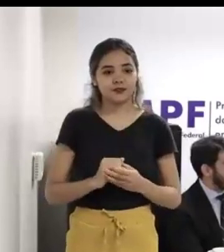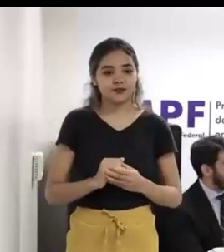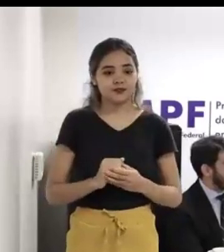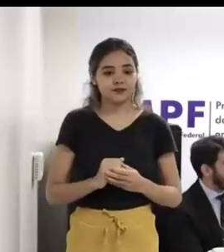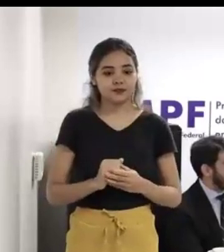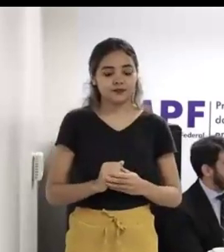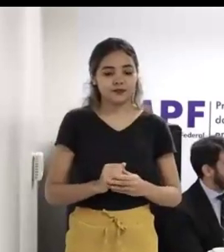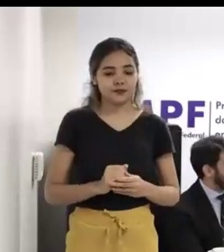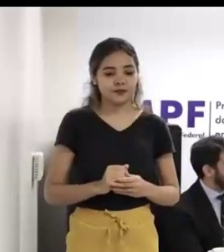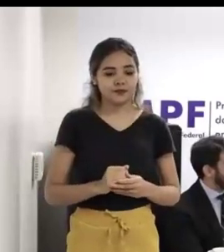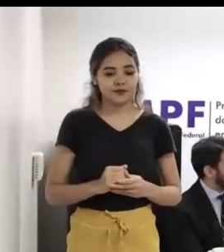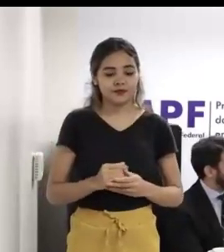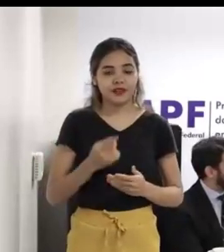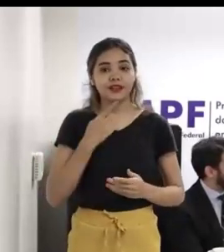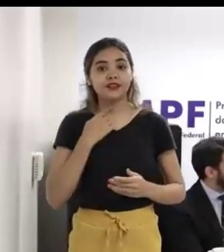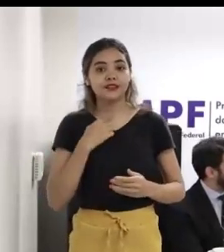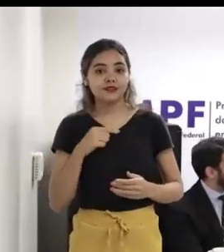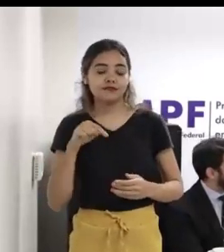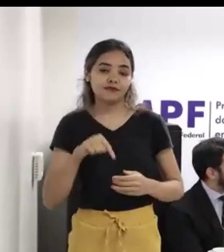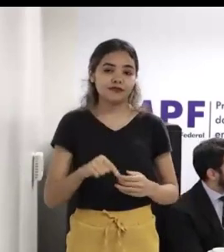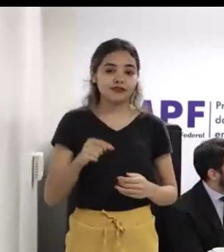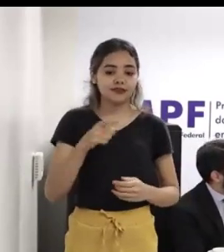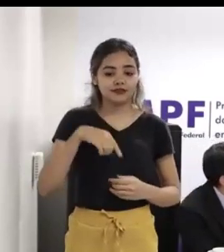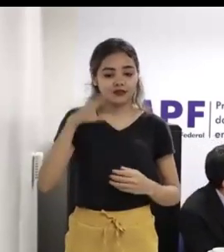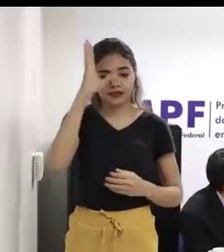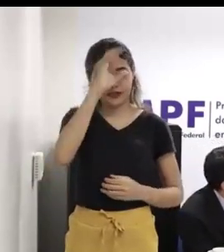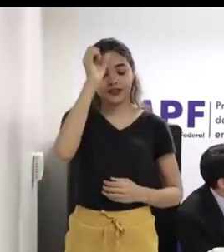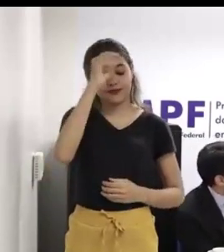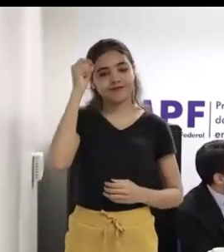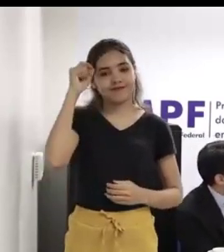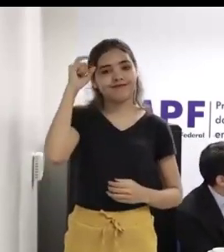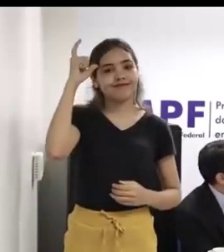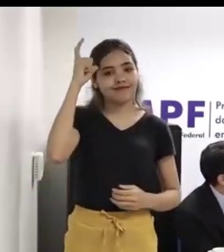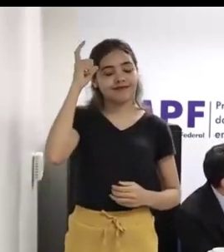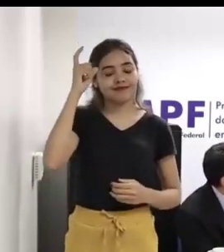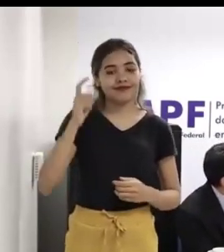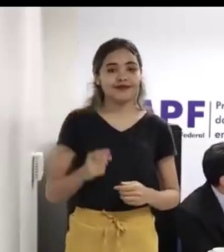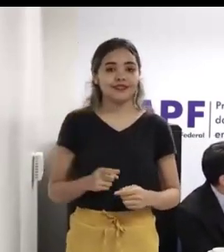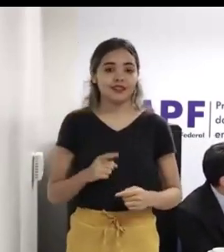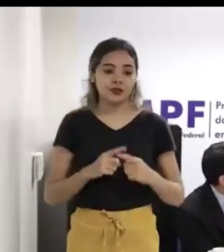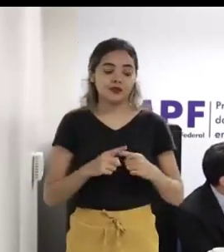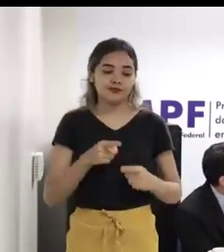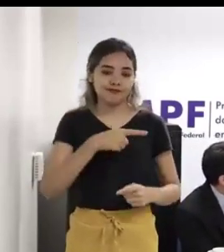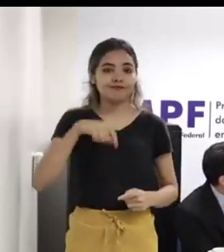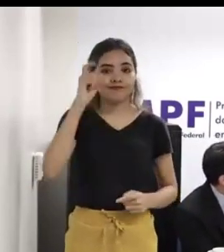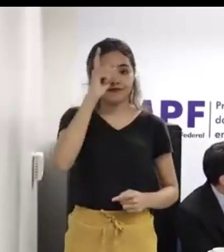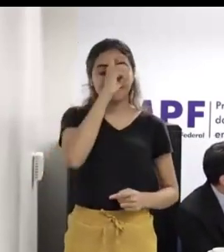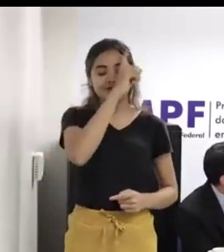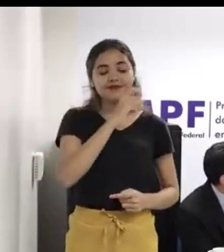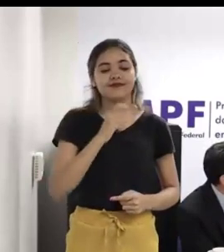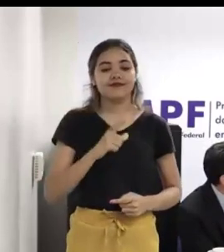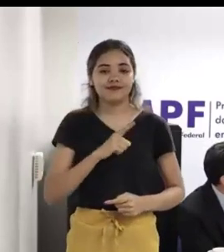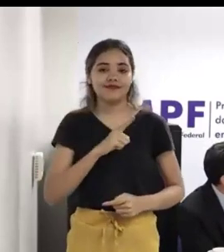experiências porque como eu sempre falo Doutor nós trabalhamos assim com muitos desafios e também para quem faz esse